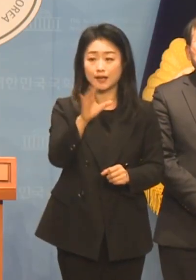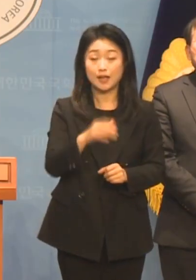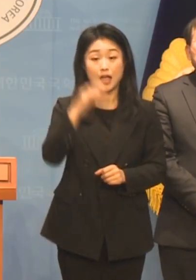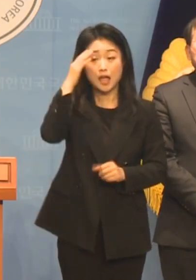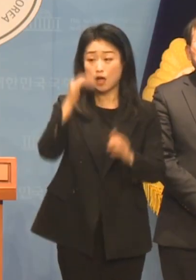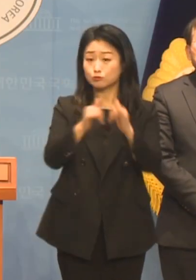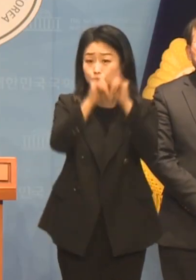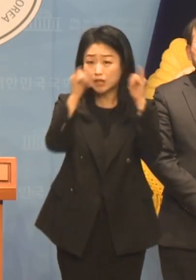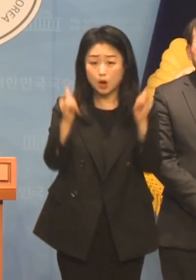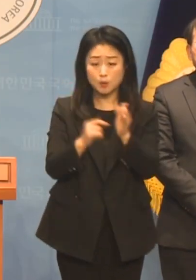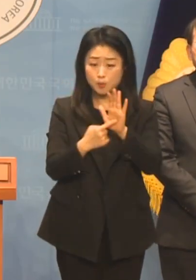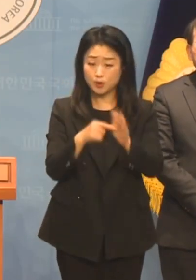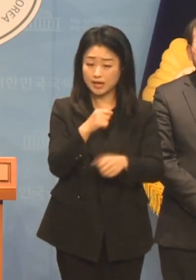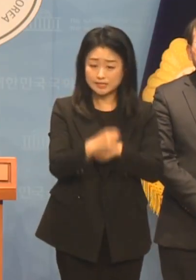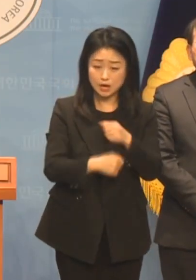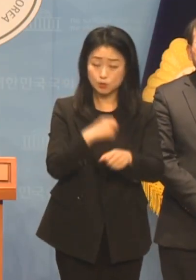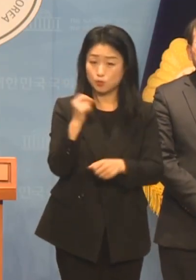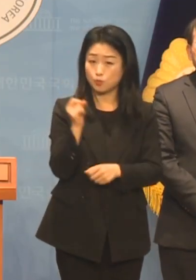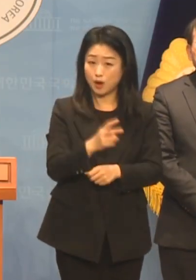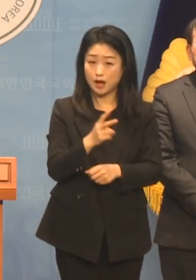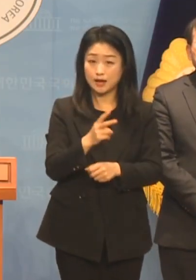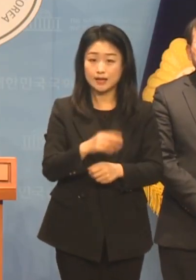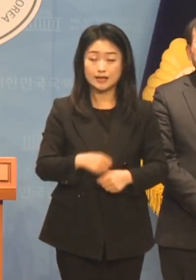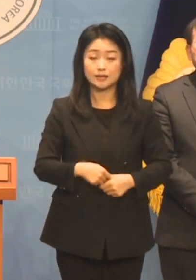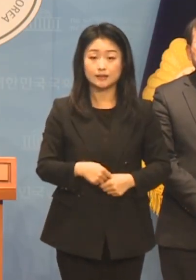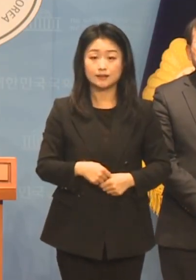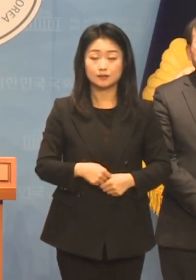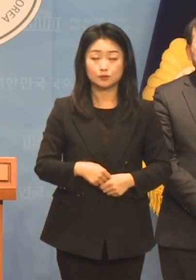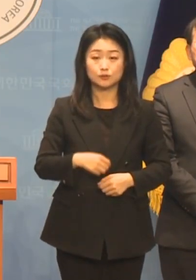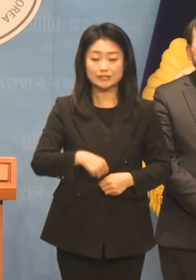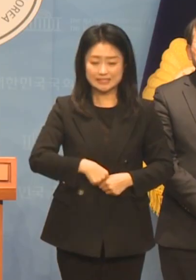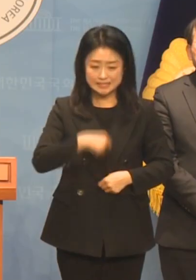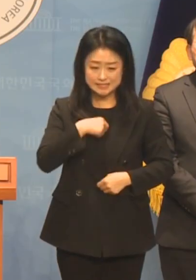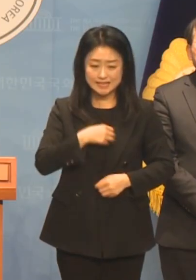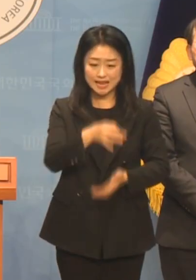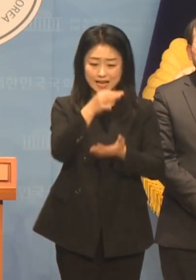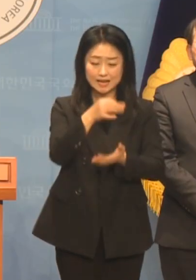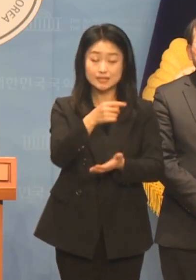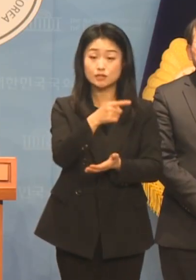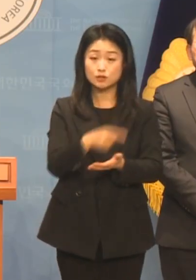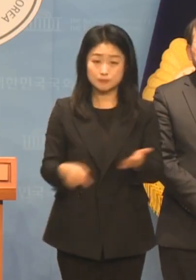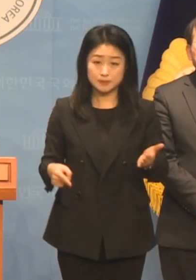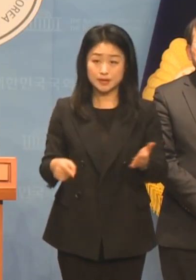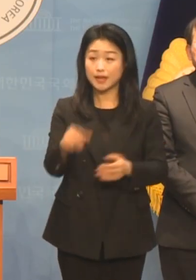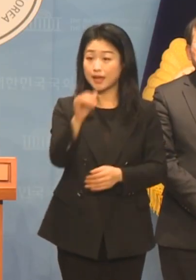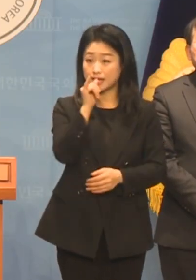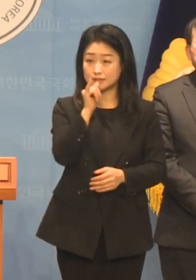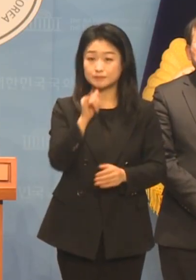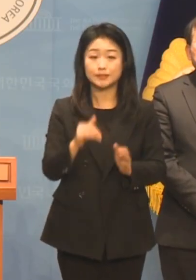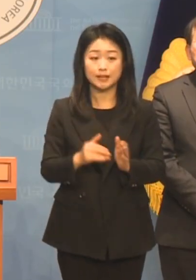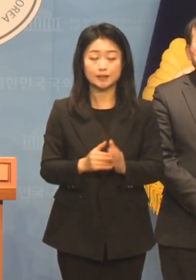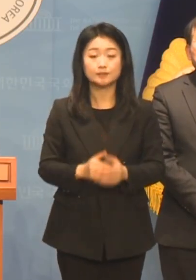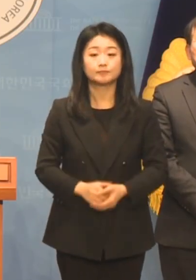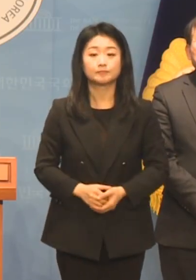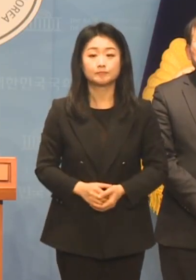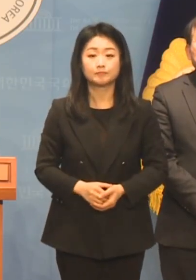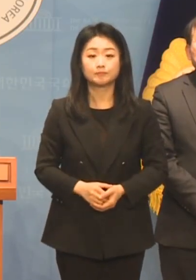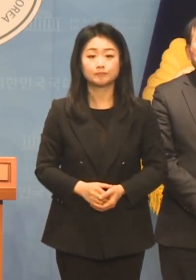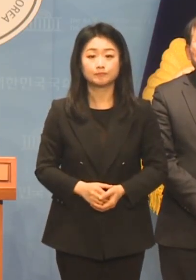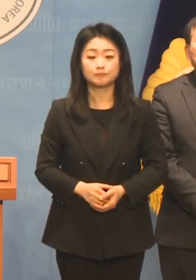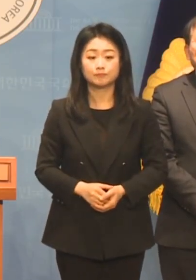사회는 표현의 자유, 진실의 가치마저 심각한 위기에 직면했습니다.